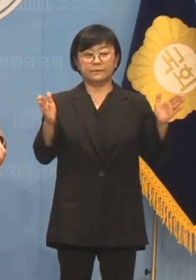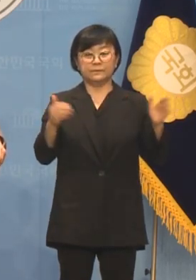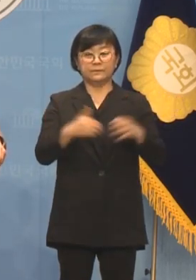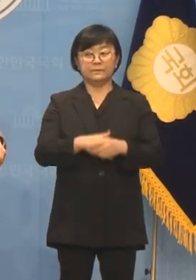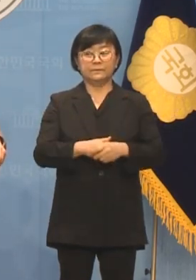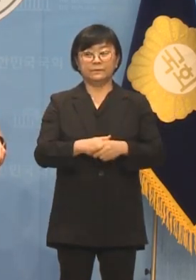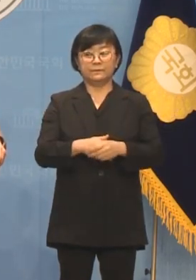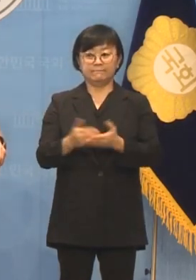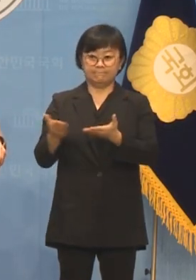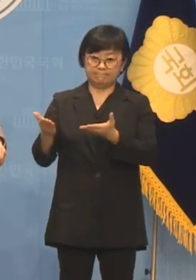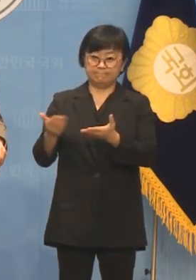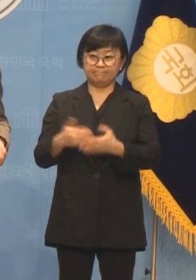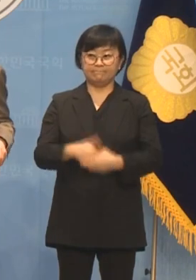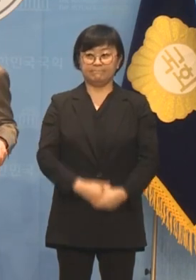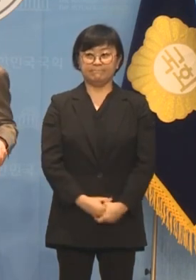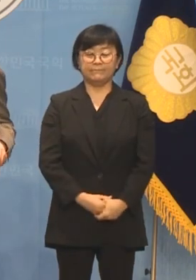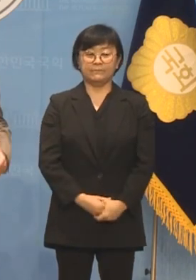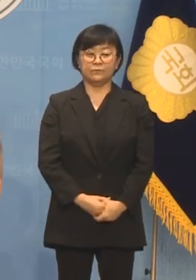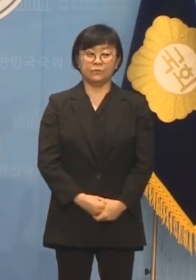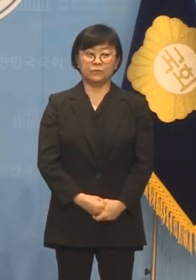안내로 나왔습니다